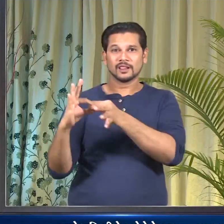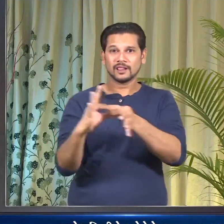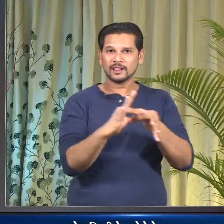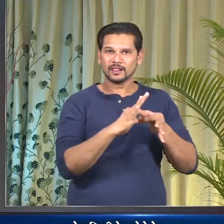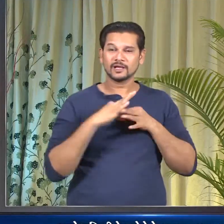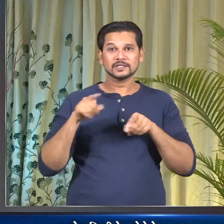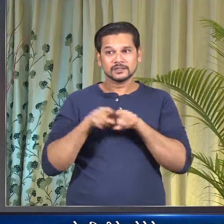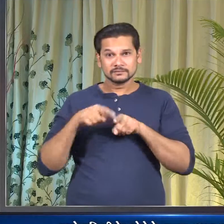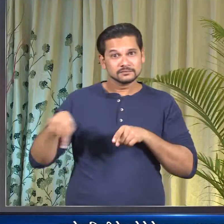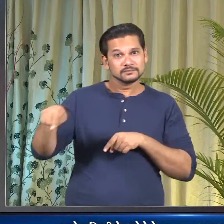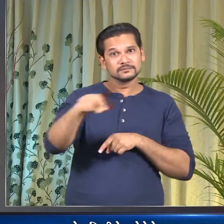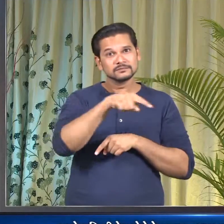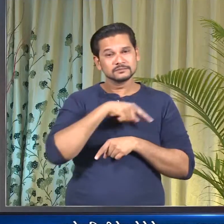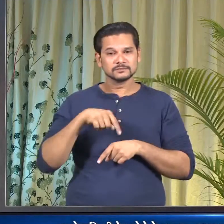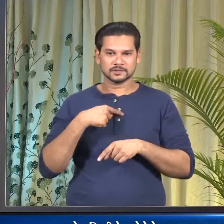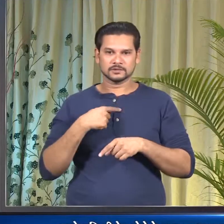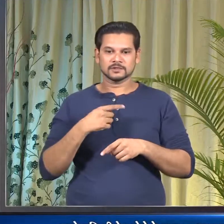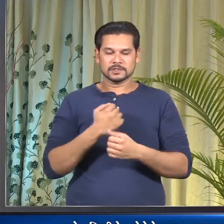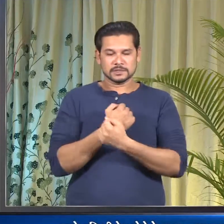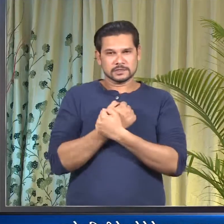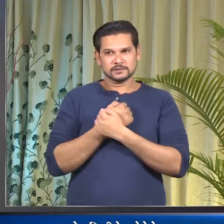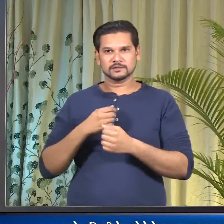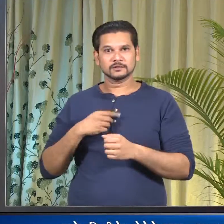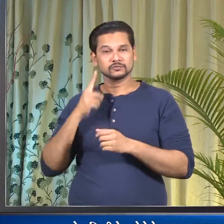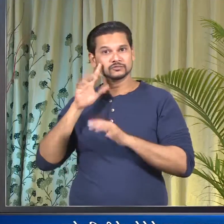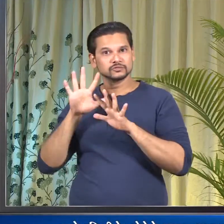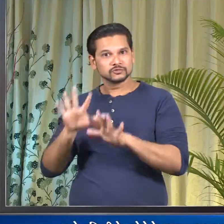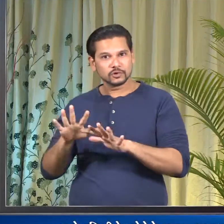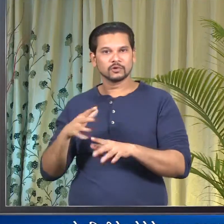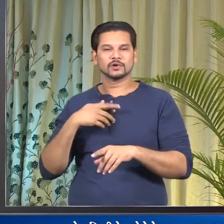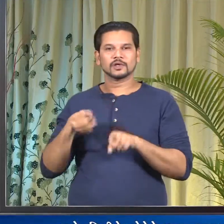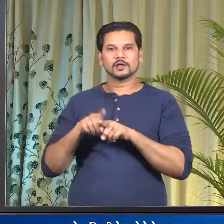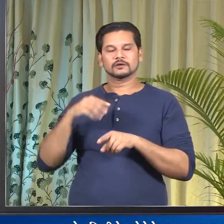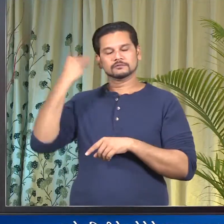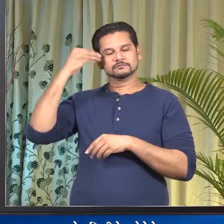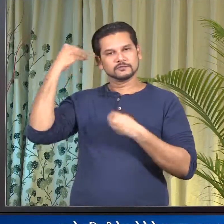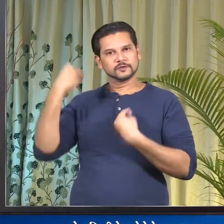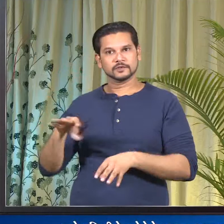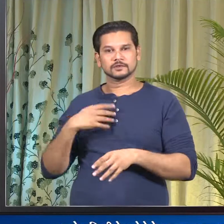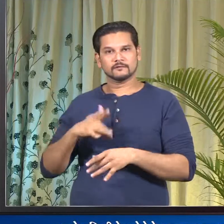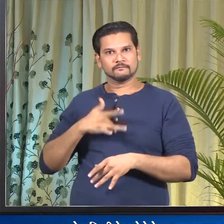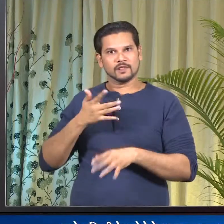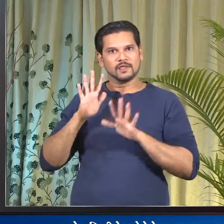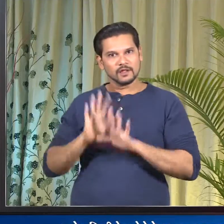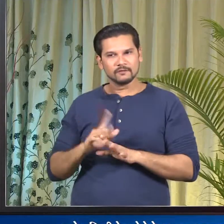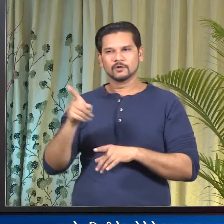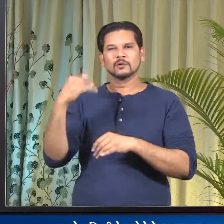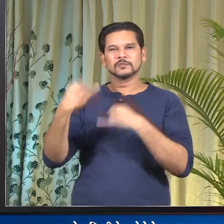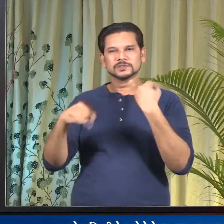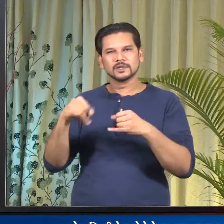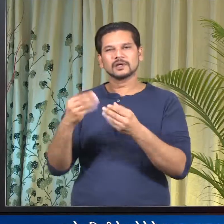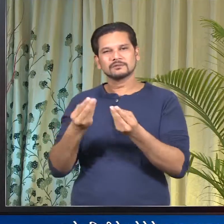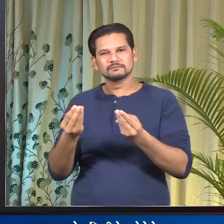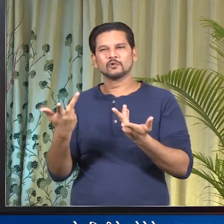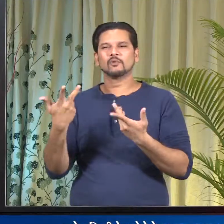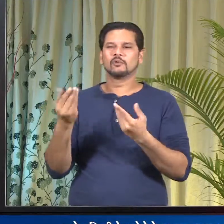उनके प्रती भी प्रेम होने के कारण, शमा भाव होने के कारण, उनकी गलतियों को, या उनकी